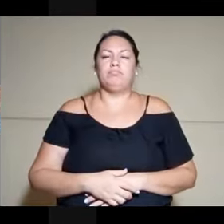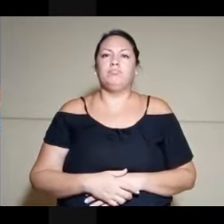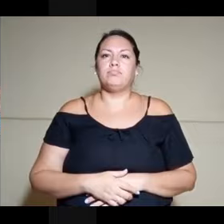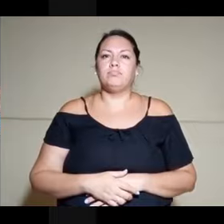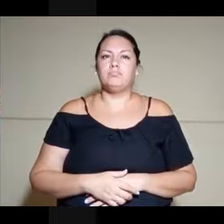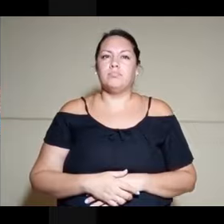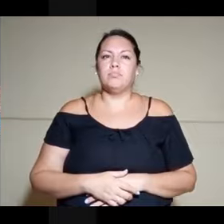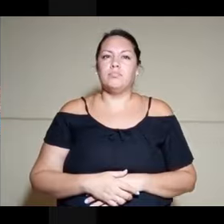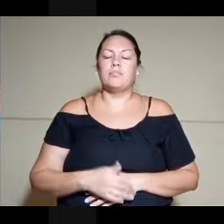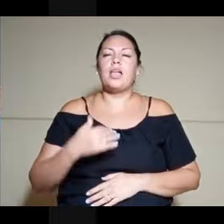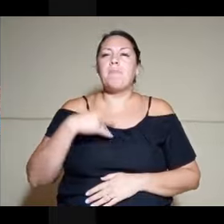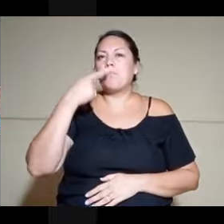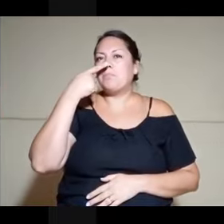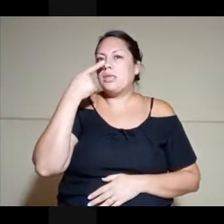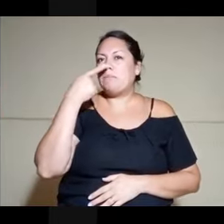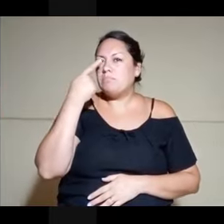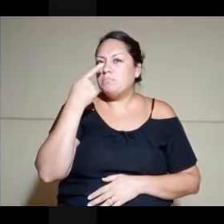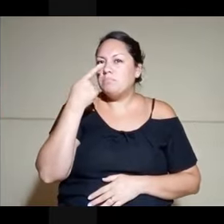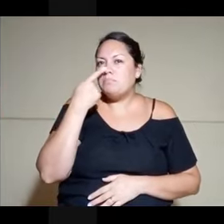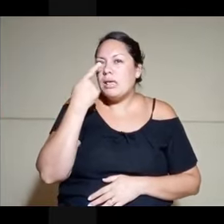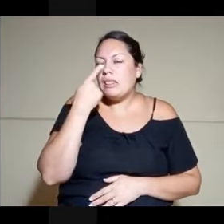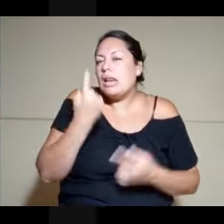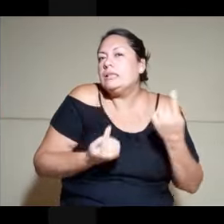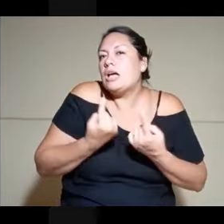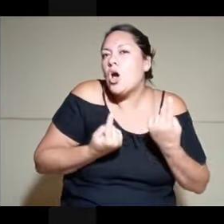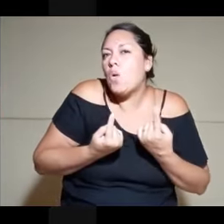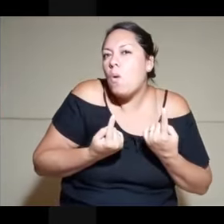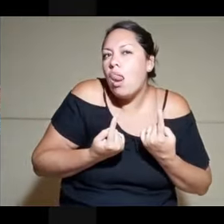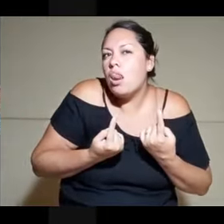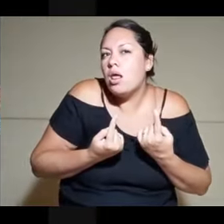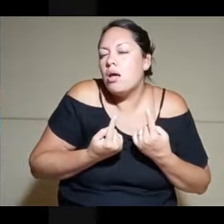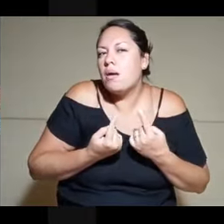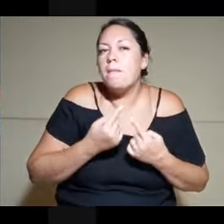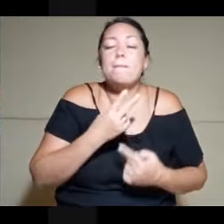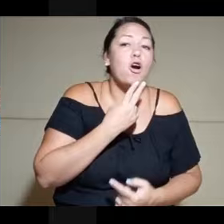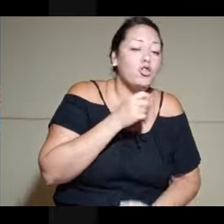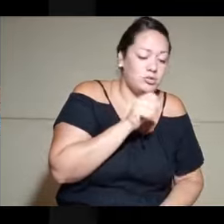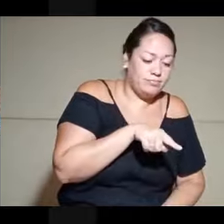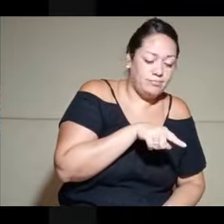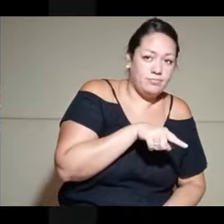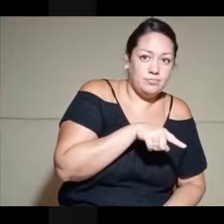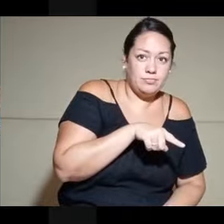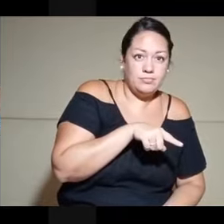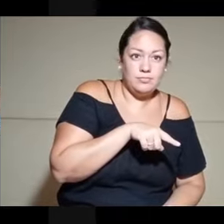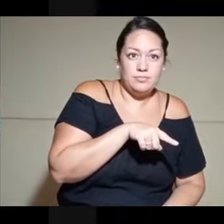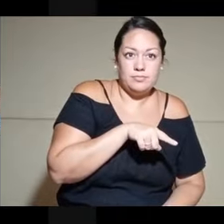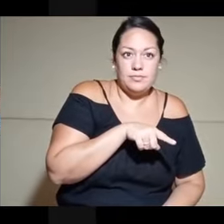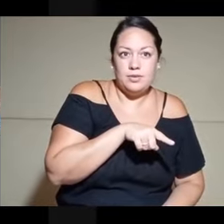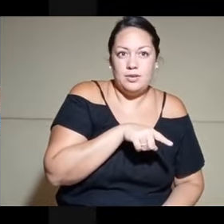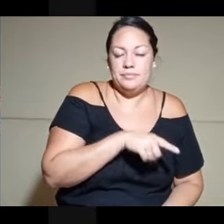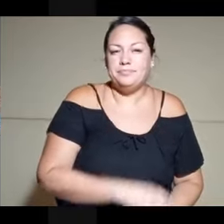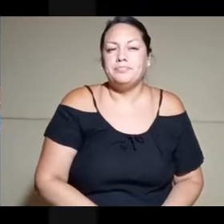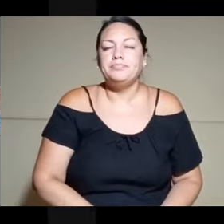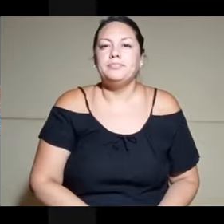No, sí, está bien. Lo que pasa es que yo no quiero que se confundan. El par 11. Porque a mí me interesa que se queden con que el